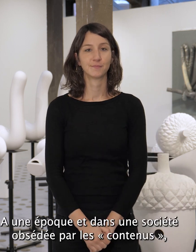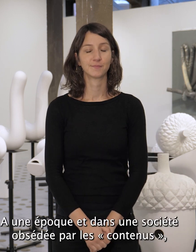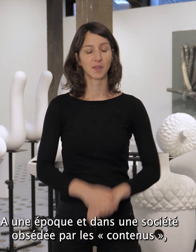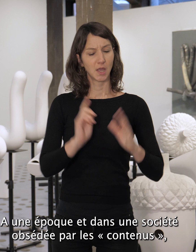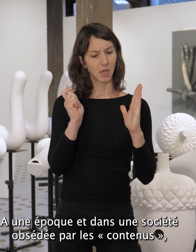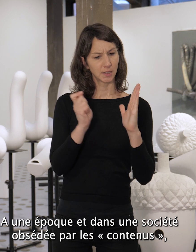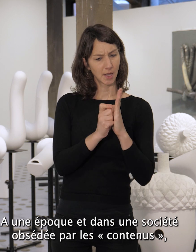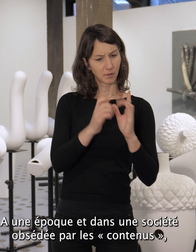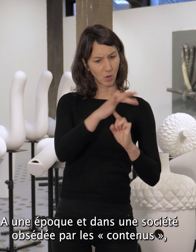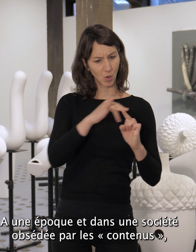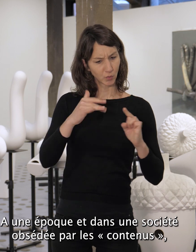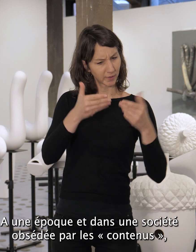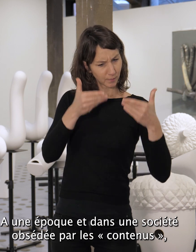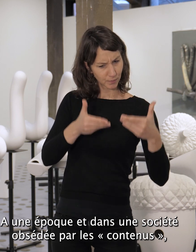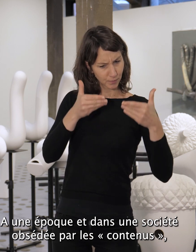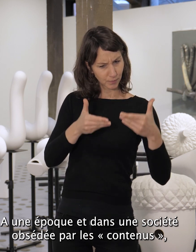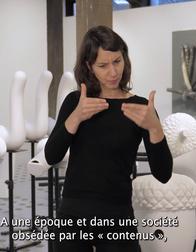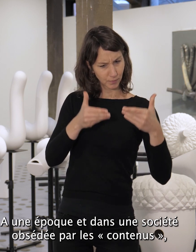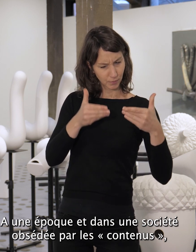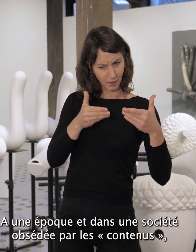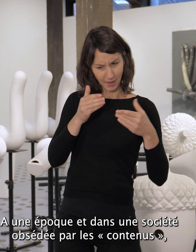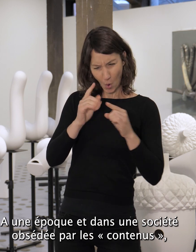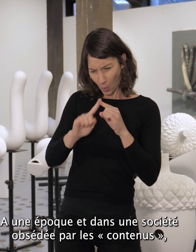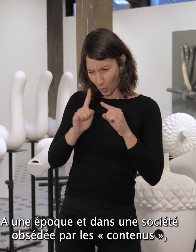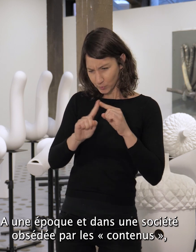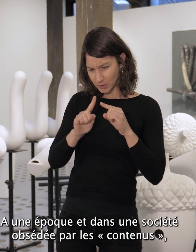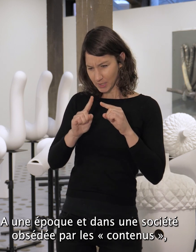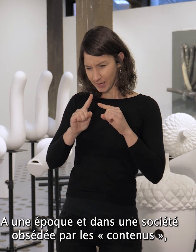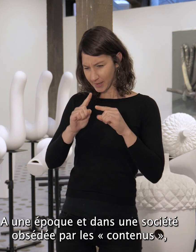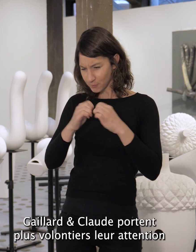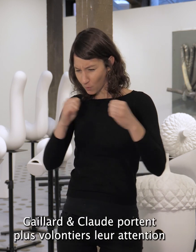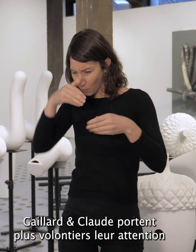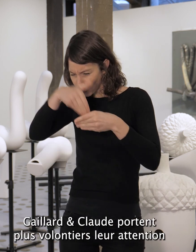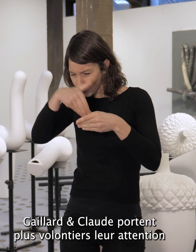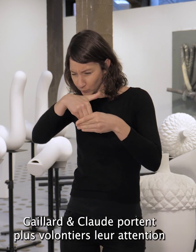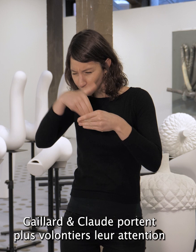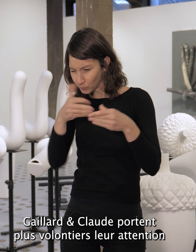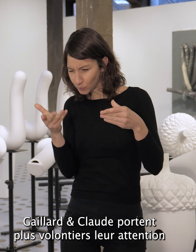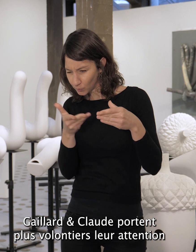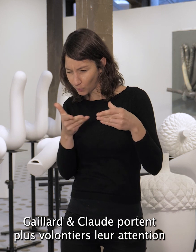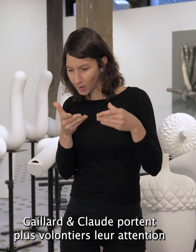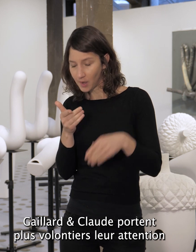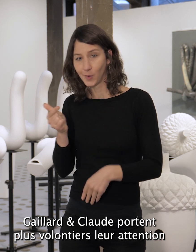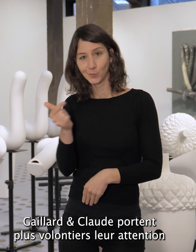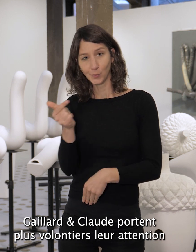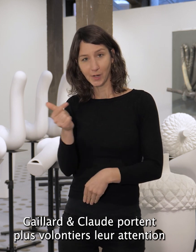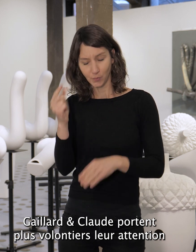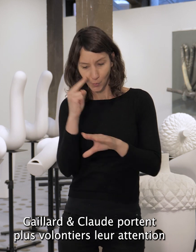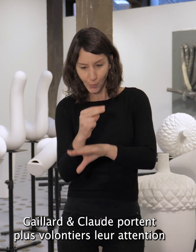À une époque et dans une société obsédée par les contenus, Gaillard et Claude portent plus volontiers leur attention, et